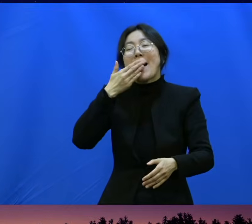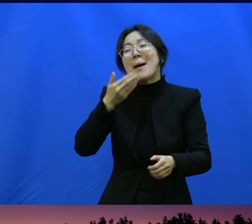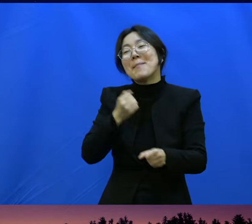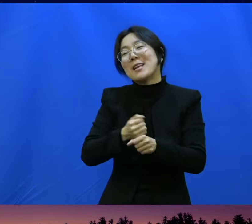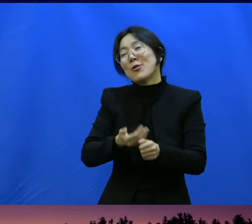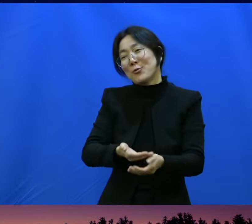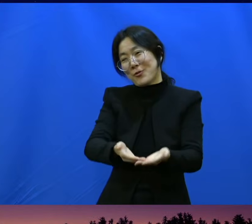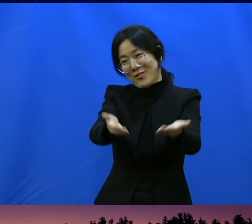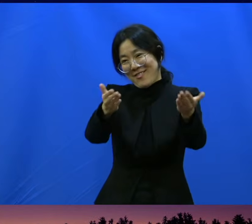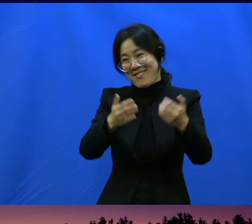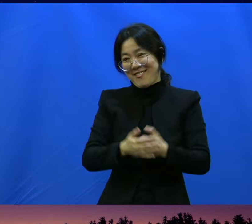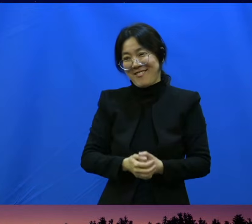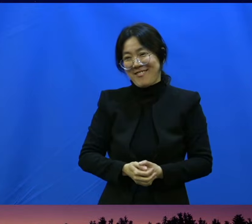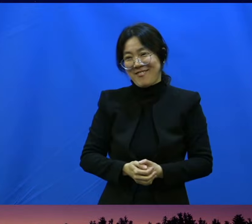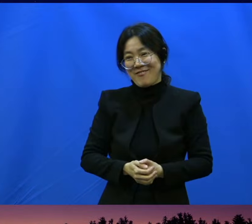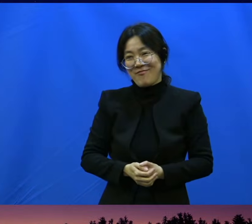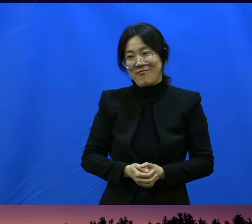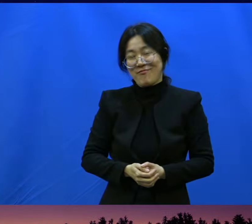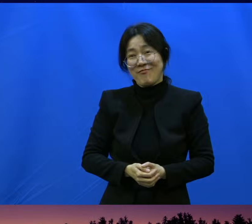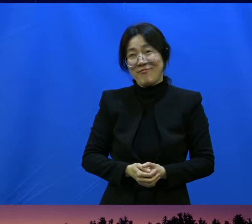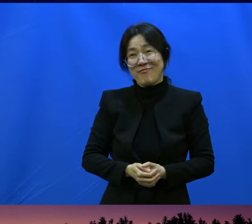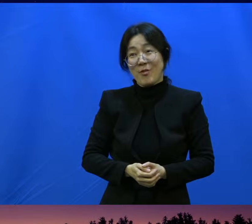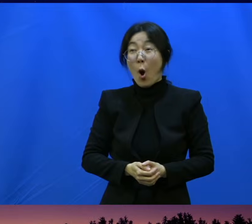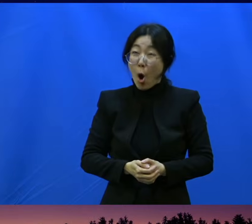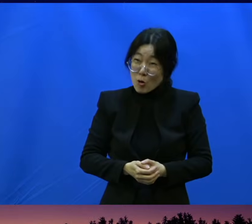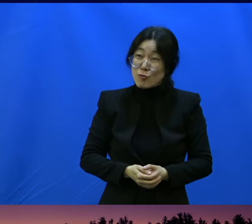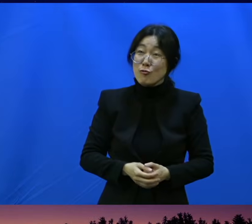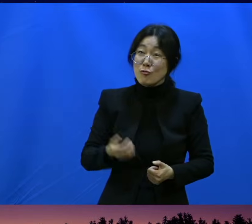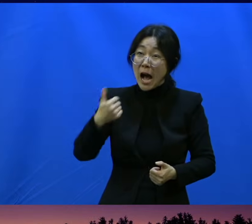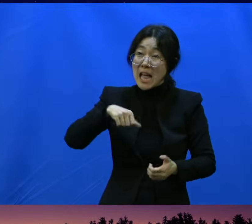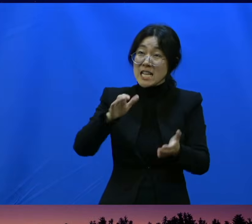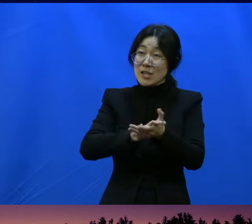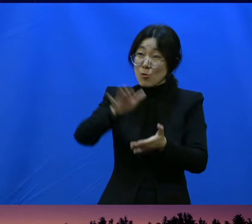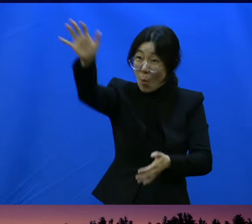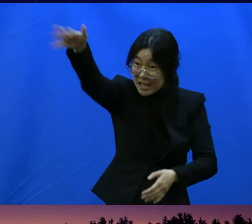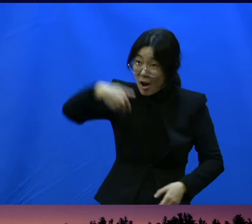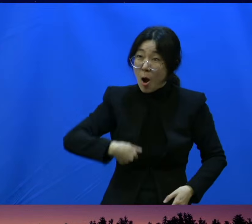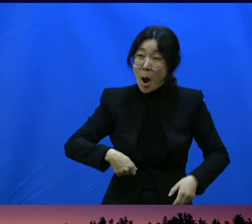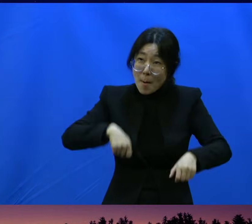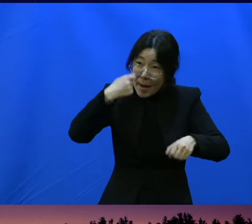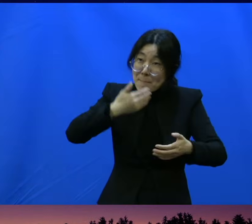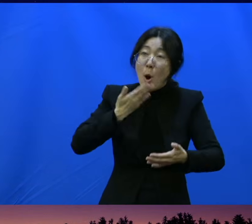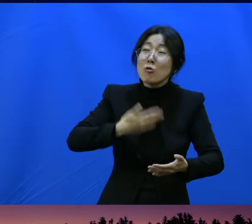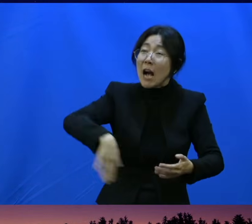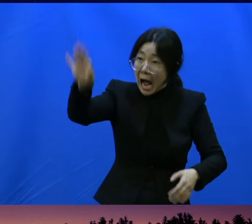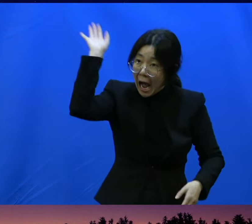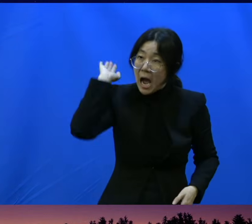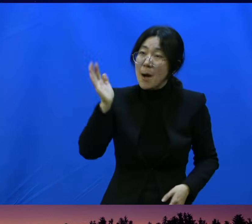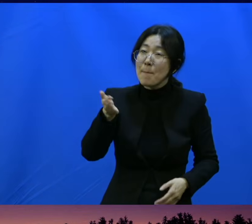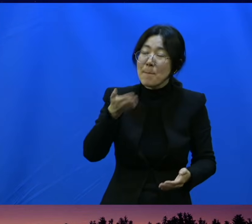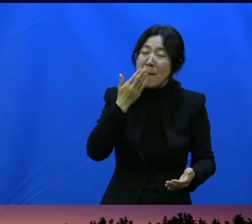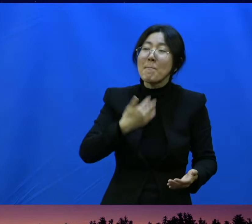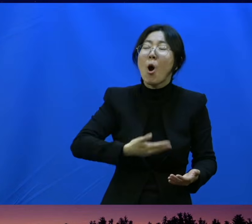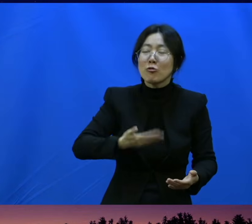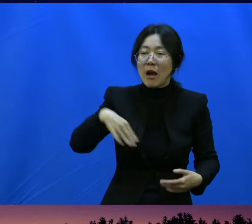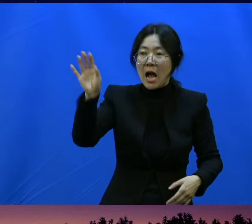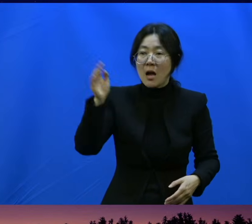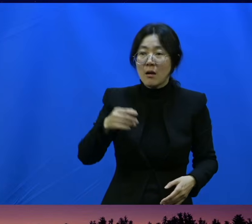먹여서 보내요. 환대 문화가 있어요. 어디든지 환대 문화. 밥 먹여서 보내는 거예요. 그냥 절대 안